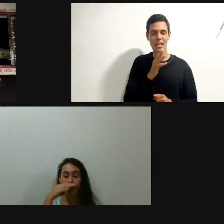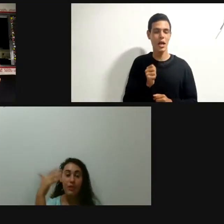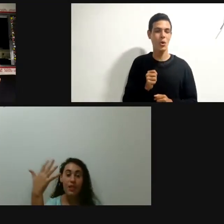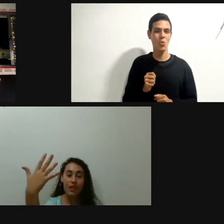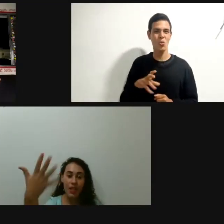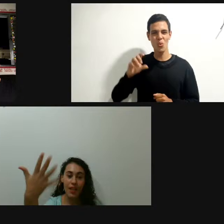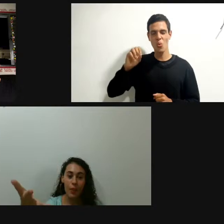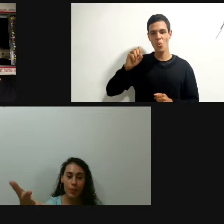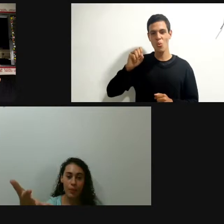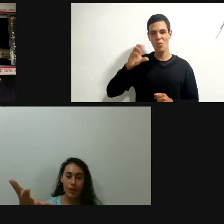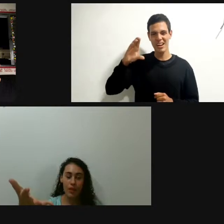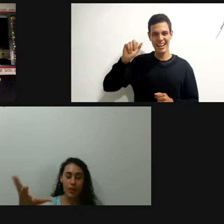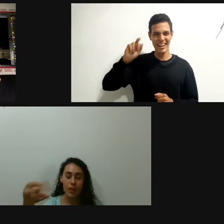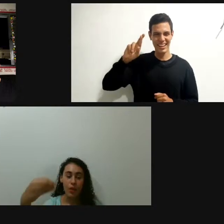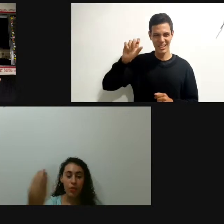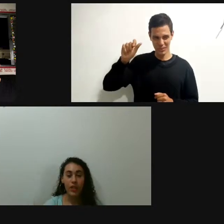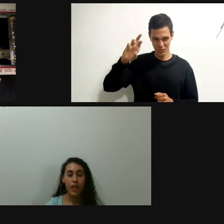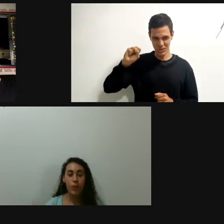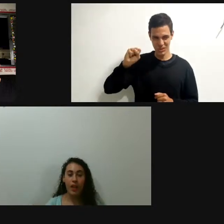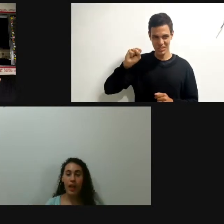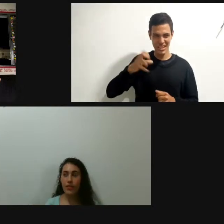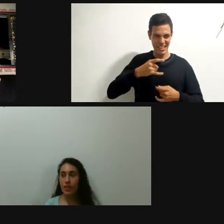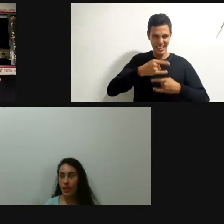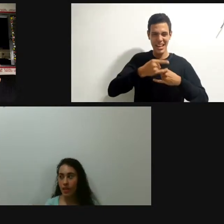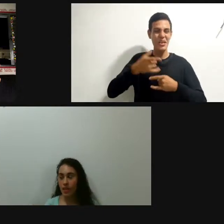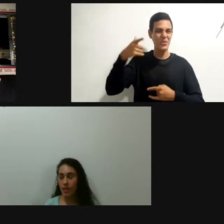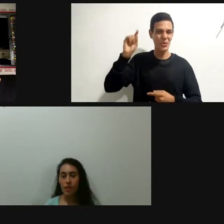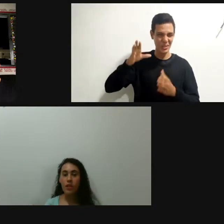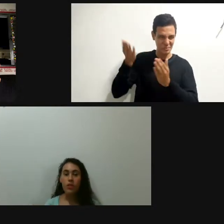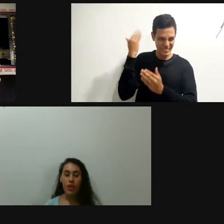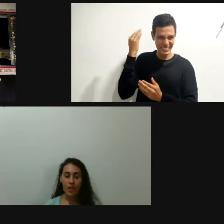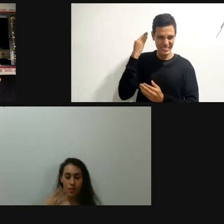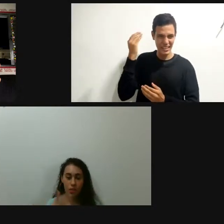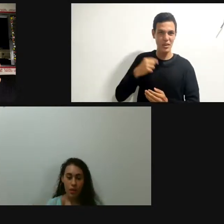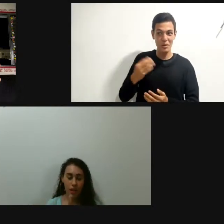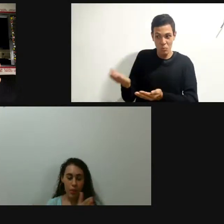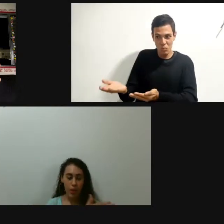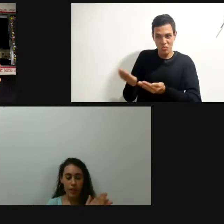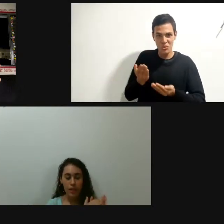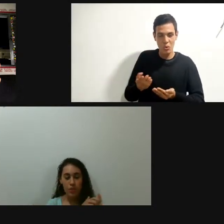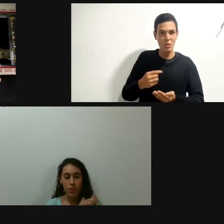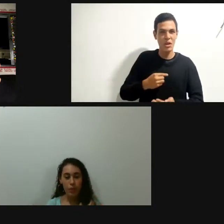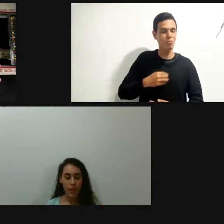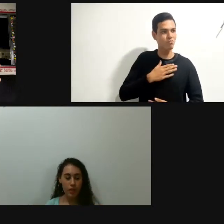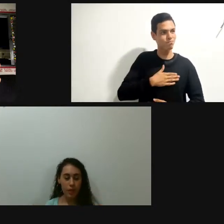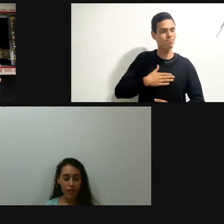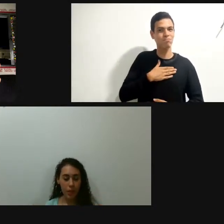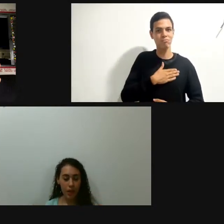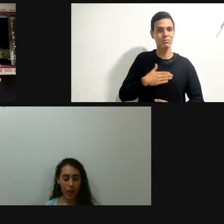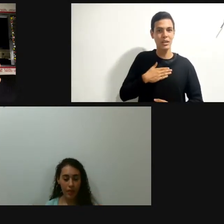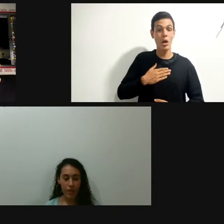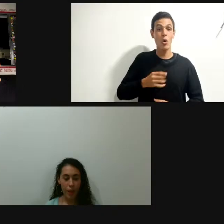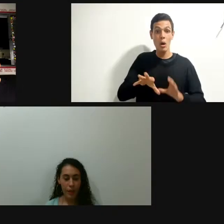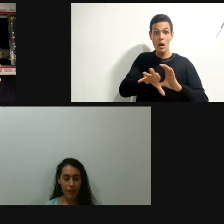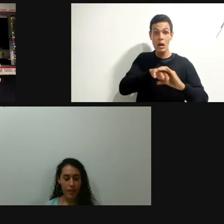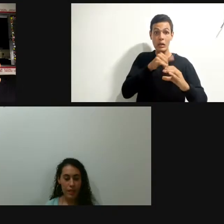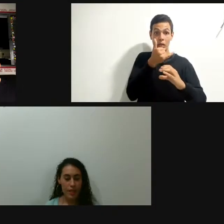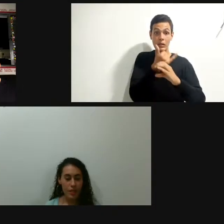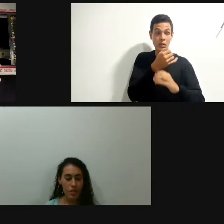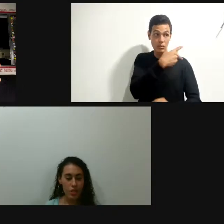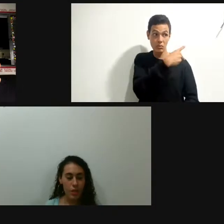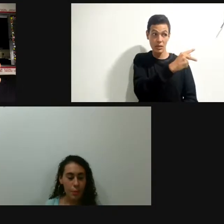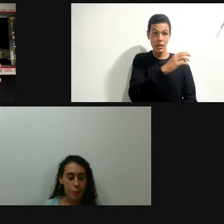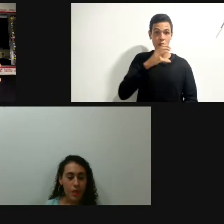o Carlos ele ter me convidado para a live dele. No caso, que é o Quadrinhos do Bem, eu também tenho uma live lá para quem